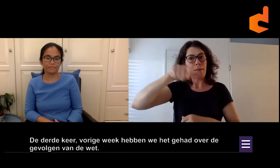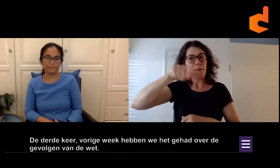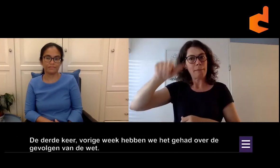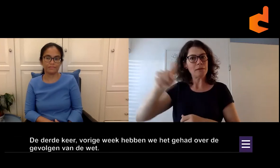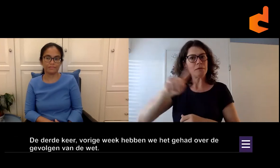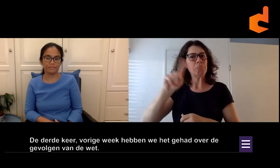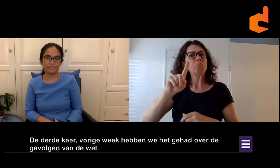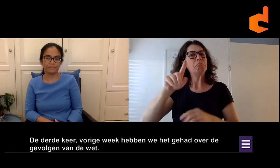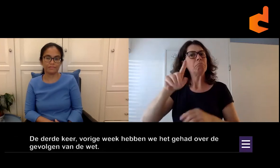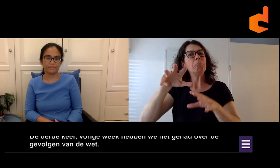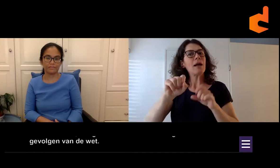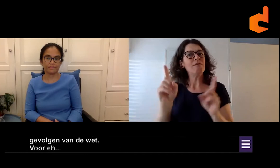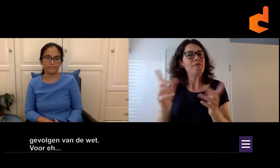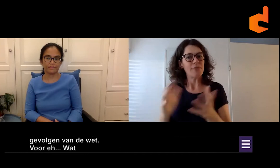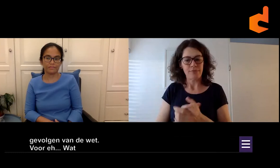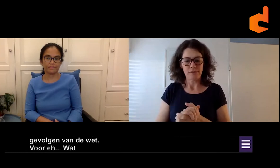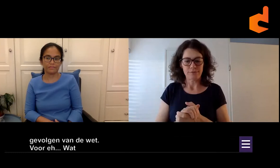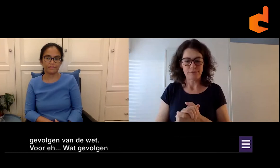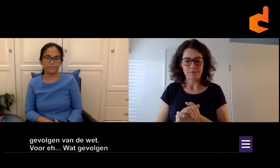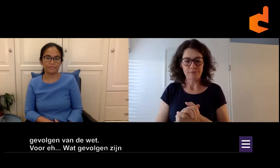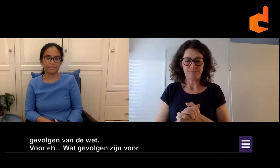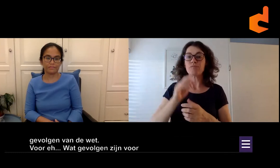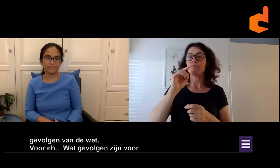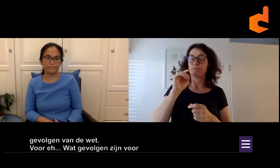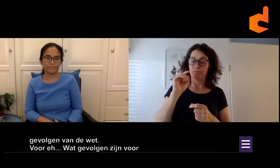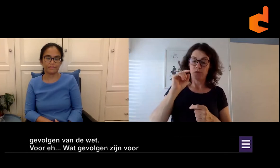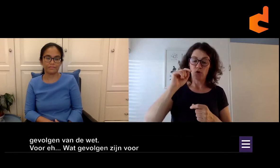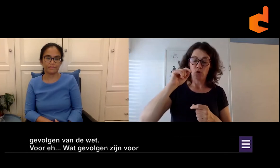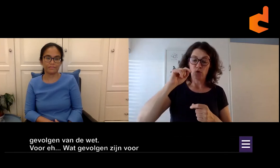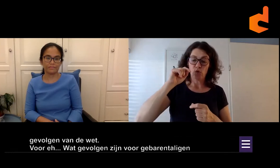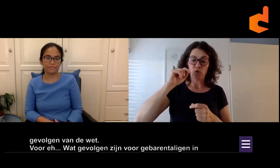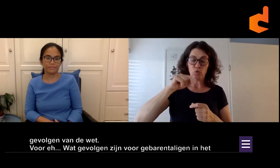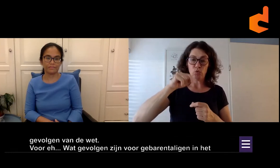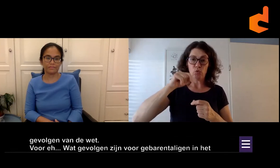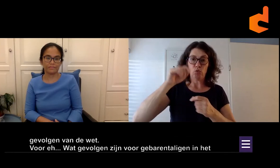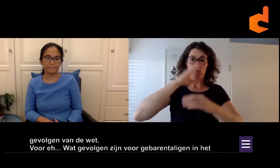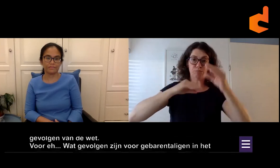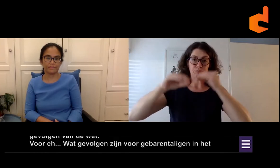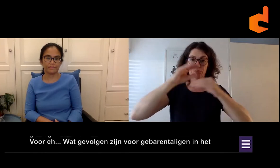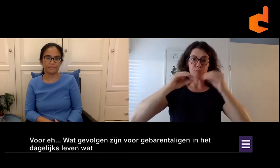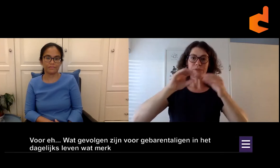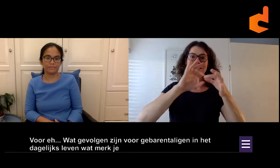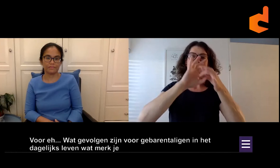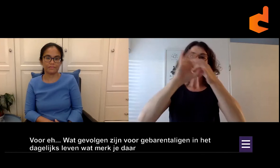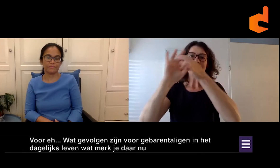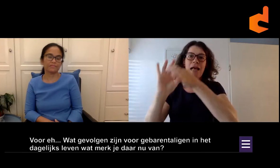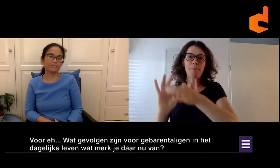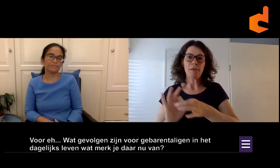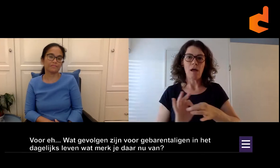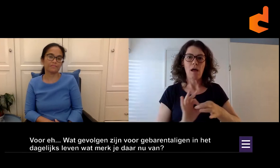Voor wat de gevolgen zijn voor gebarentaligen in het dagelijks leven. Wat merk je daar nu van? Vandaag gaan we het hebben